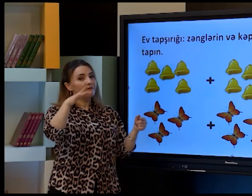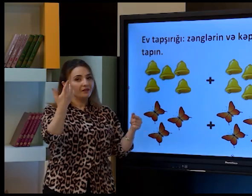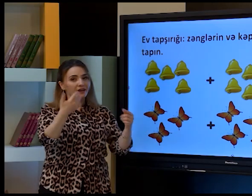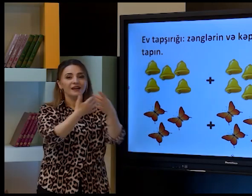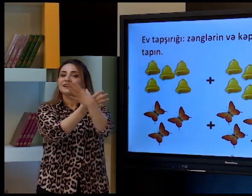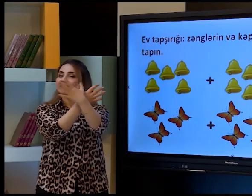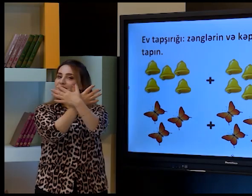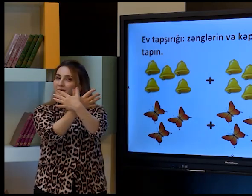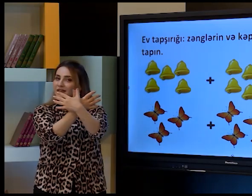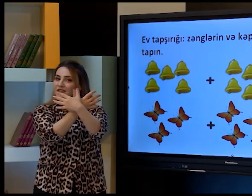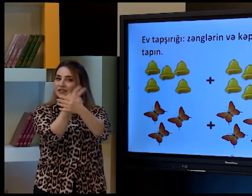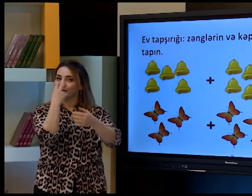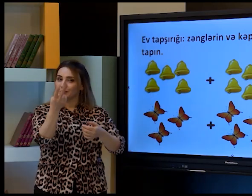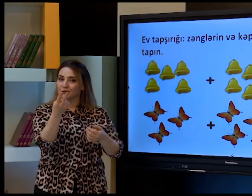və kəpənəklər görürük.